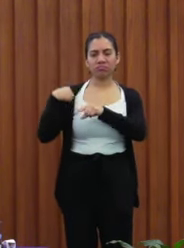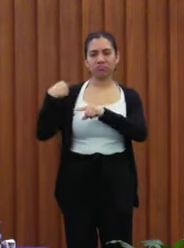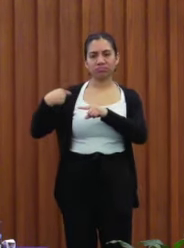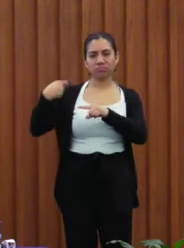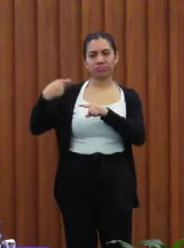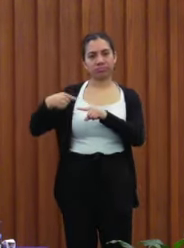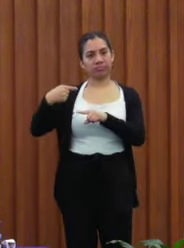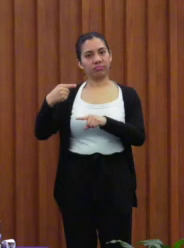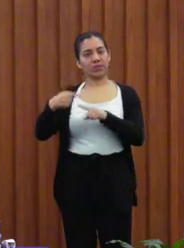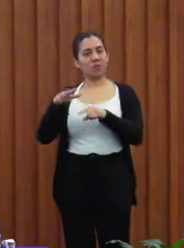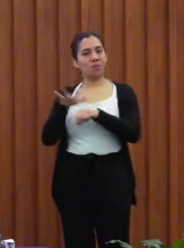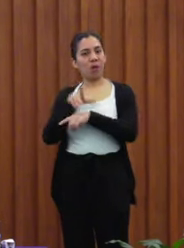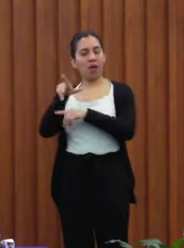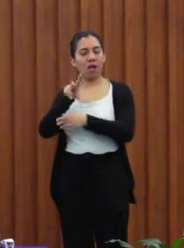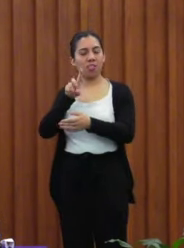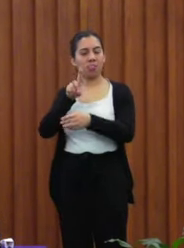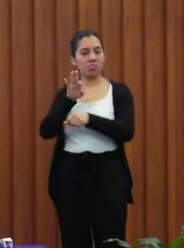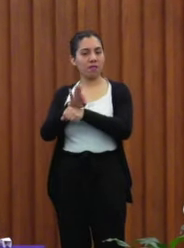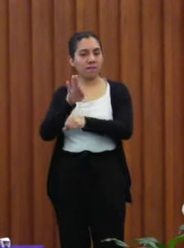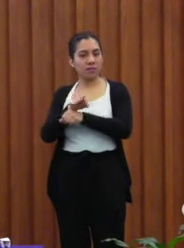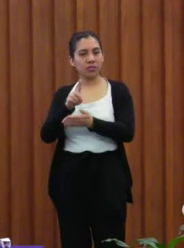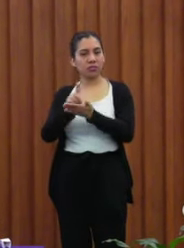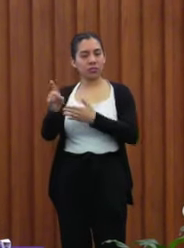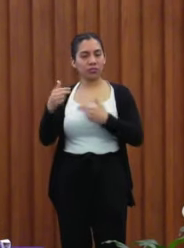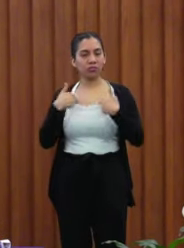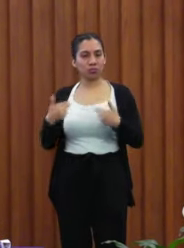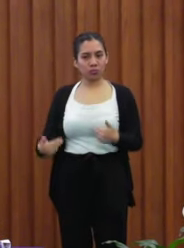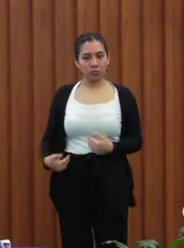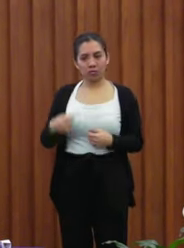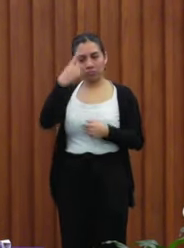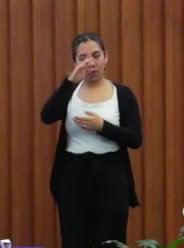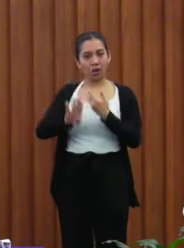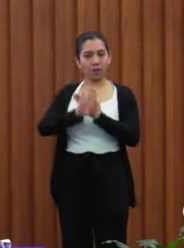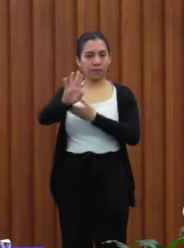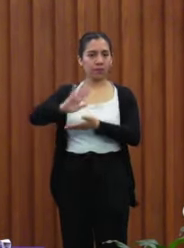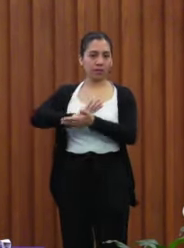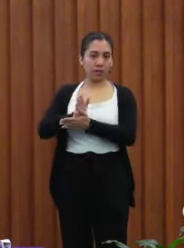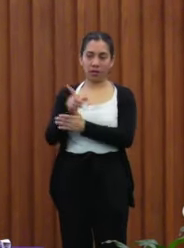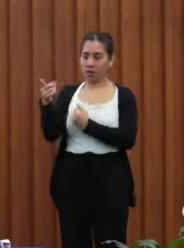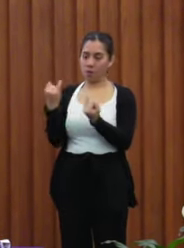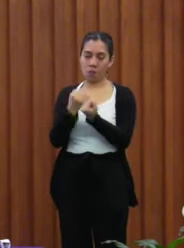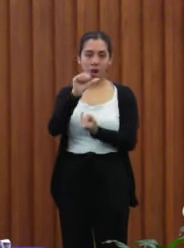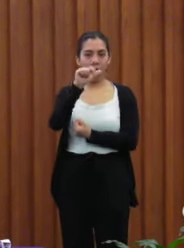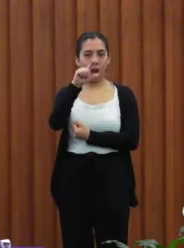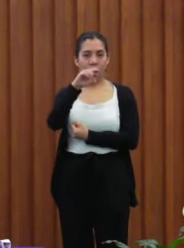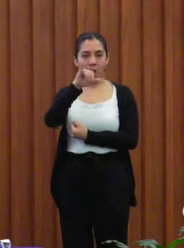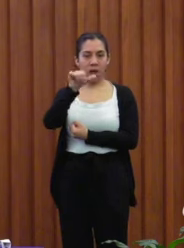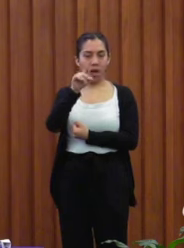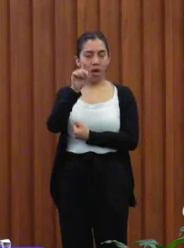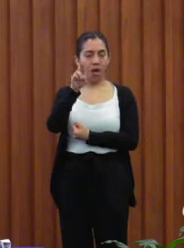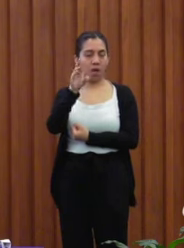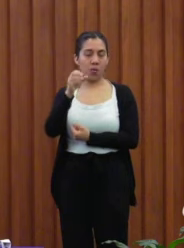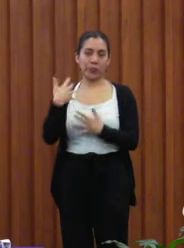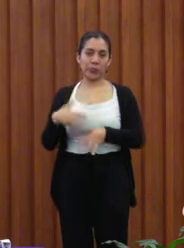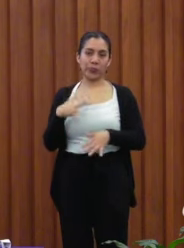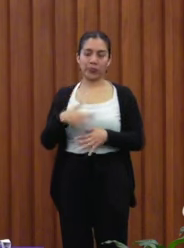defensa de derechos humanos y de no discriminación como es Alejandro del día a día. Entonces, pues, la verdad es